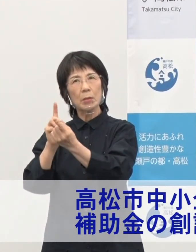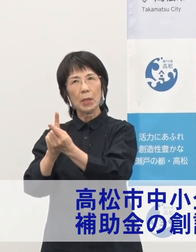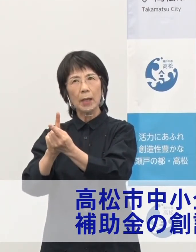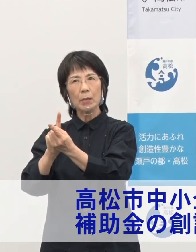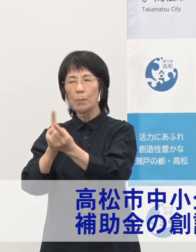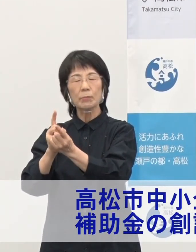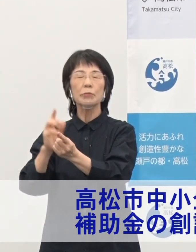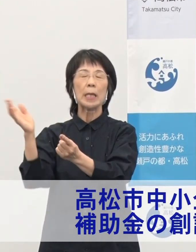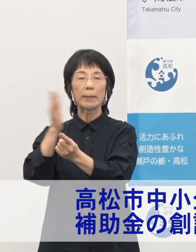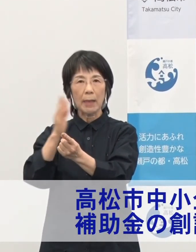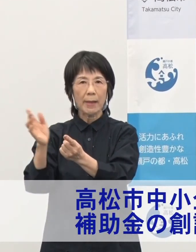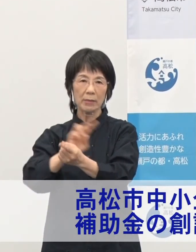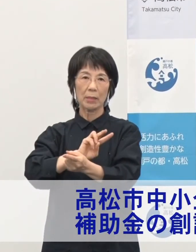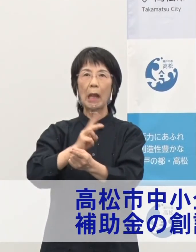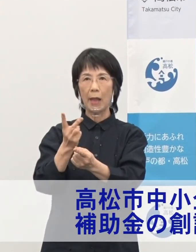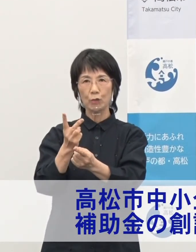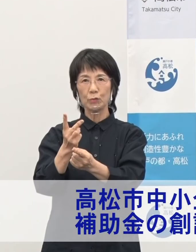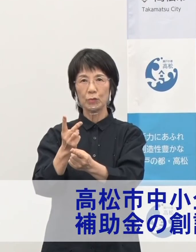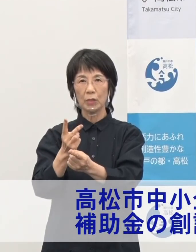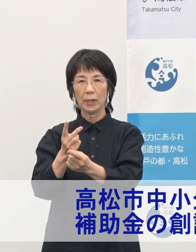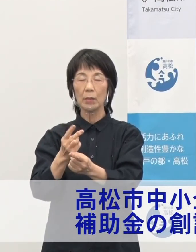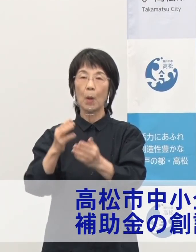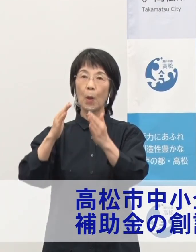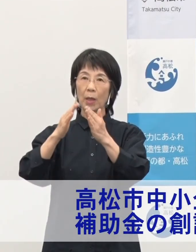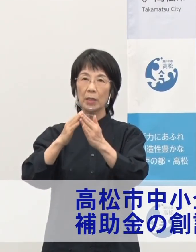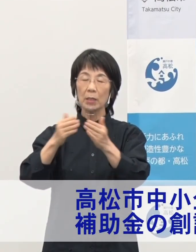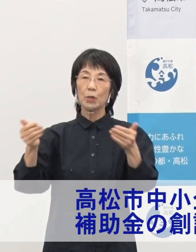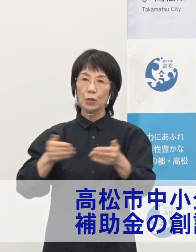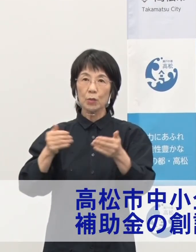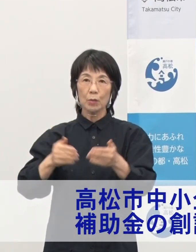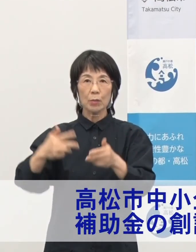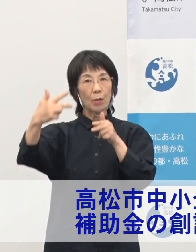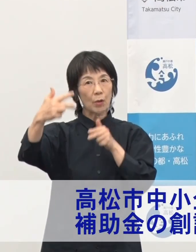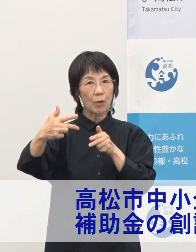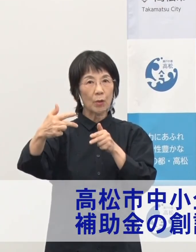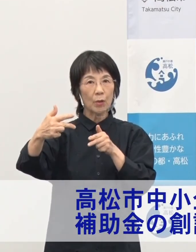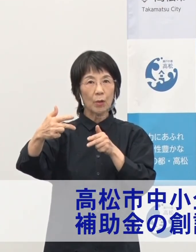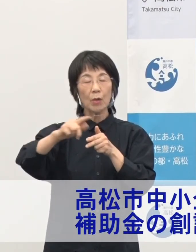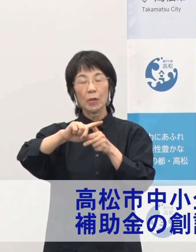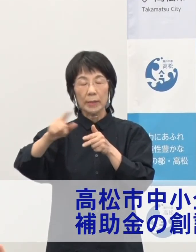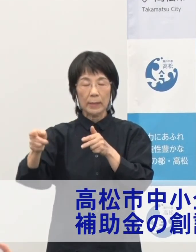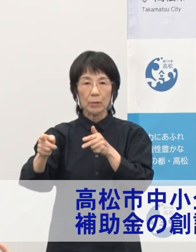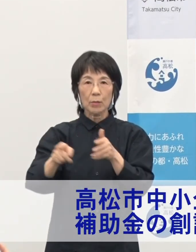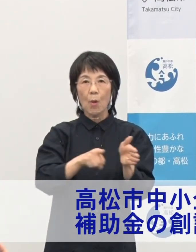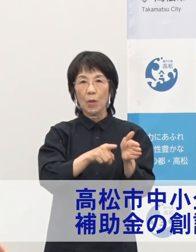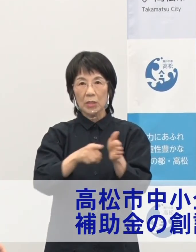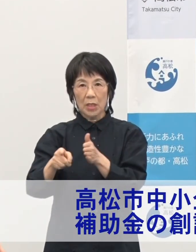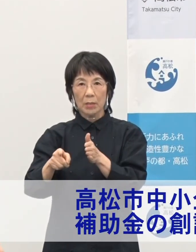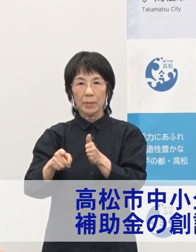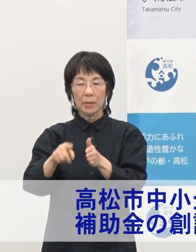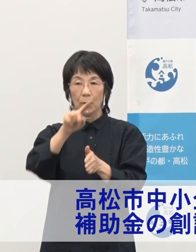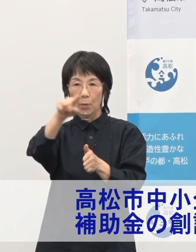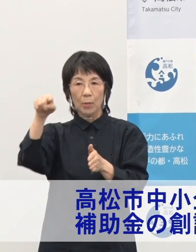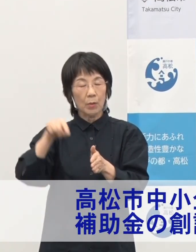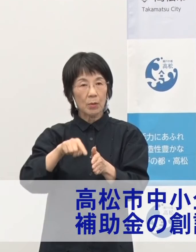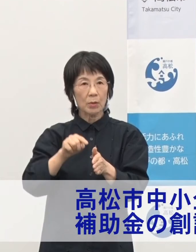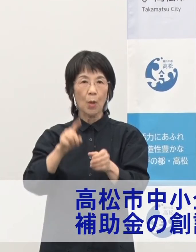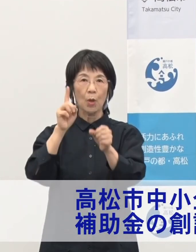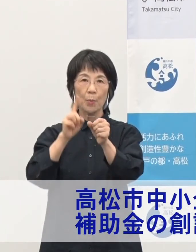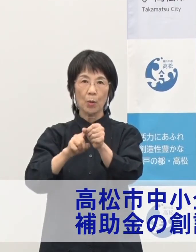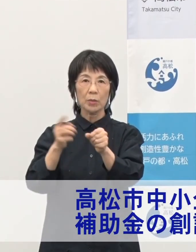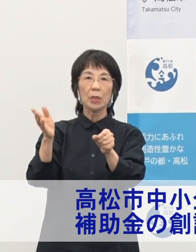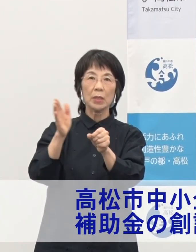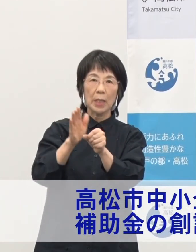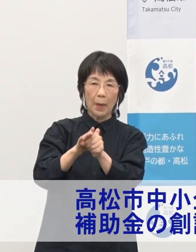への転換さらにはてレバー環境の整備この3そのいずれかの目的を含めまして自社の